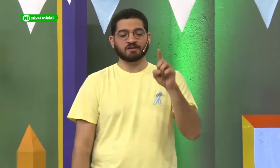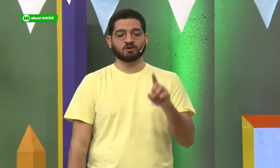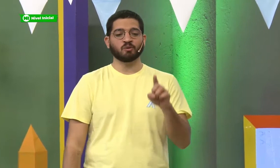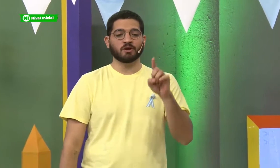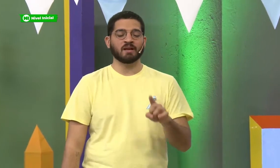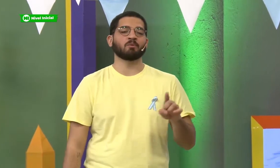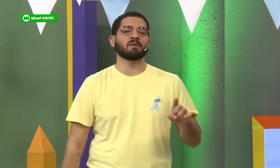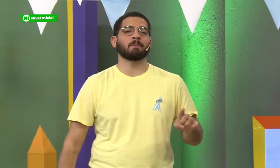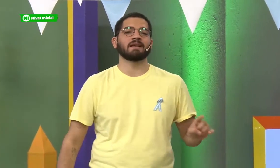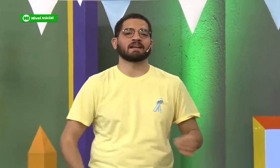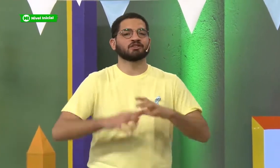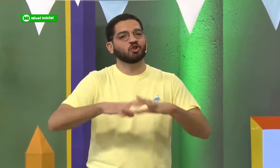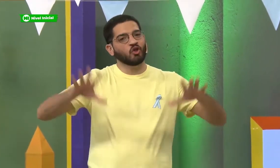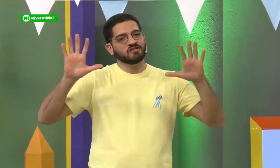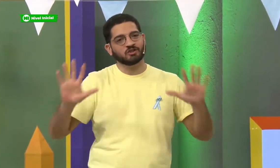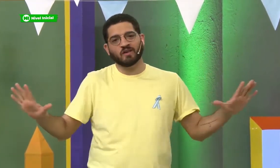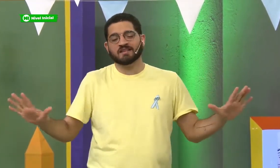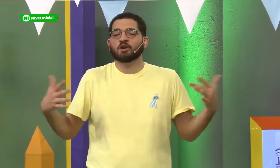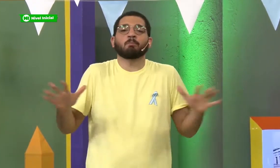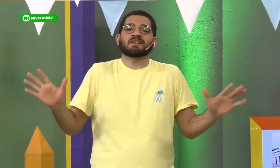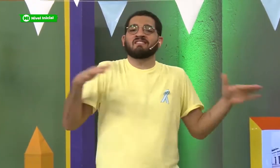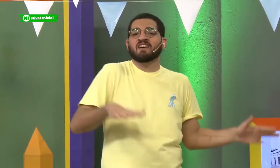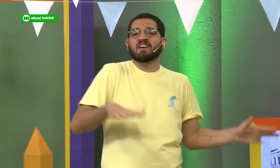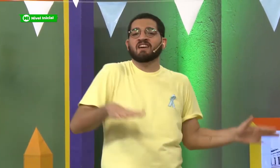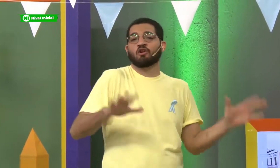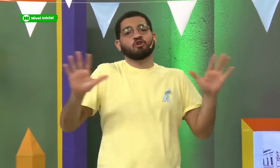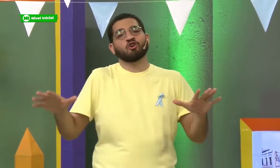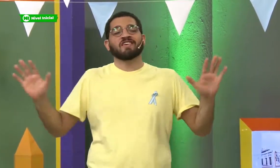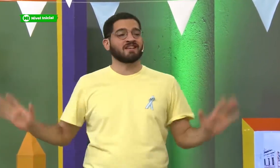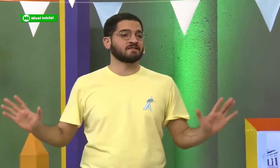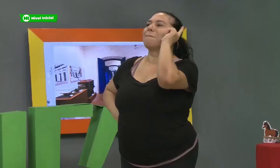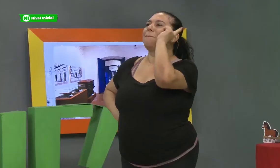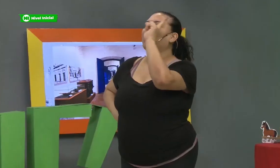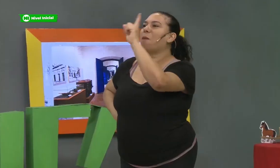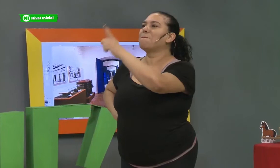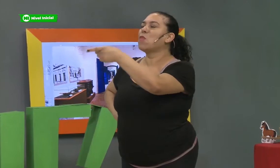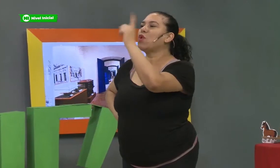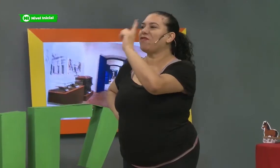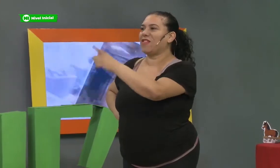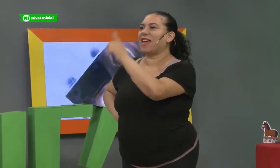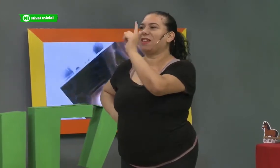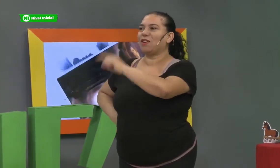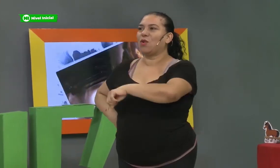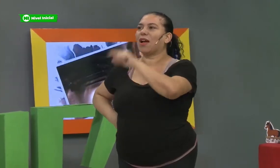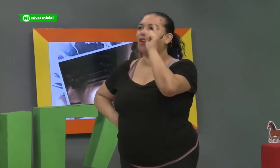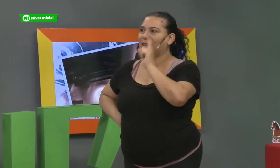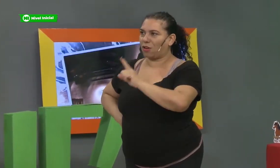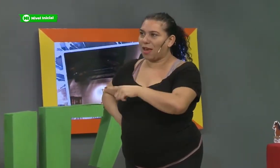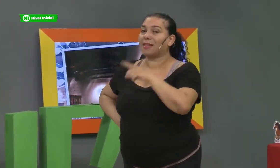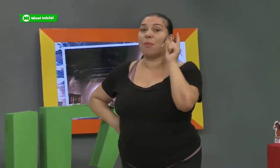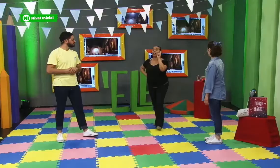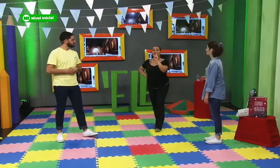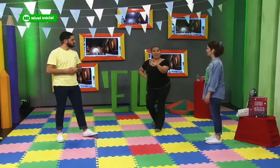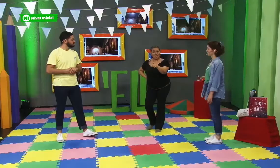que la expresión corporal pueden bailar todos y todas y que no importa saber o no de danza. Pero muy bien, Lucas, lo que